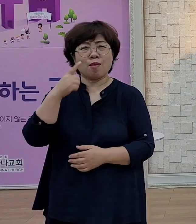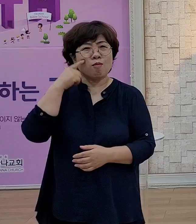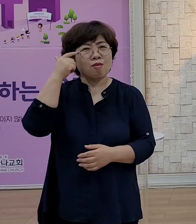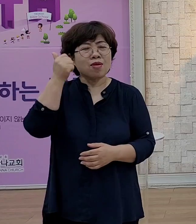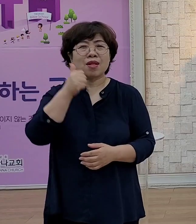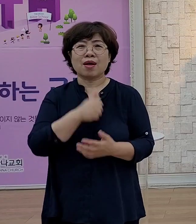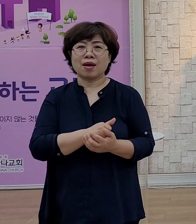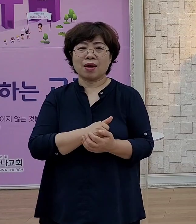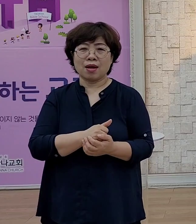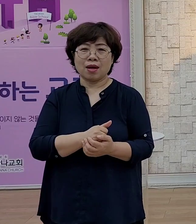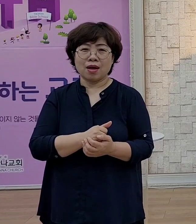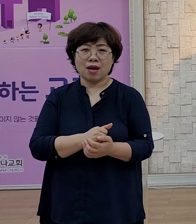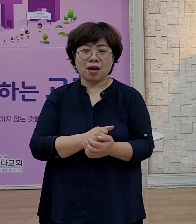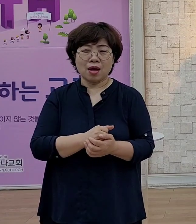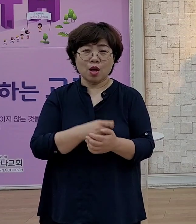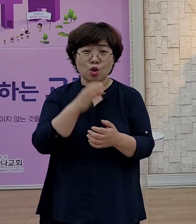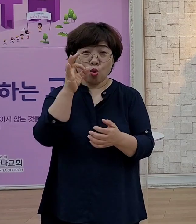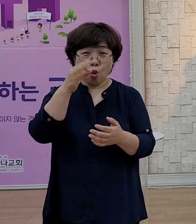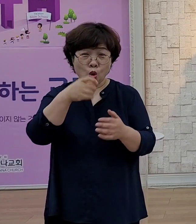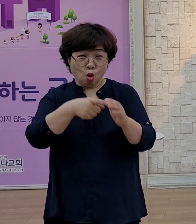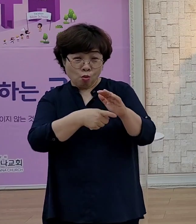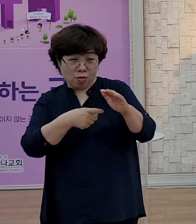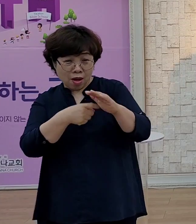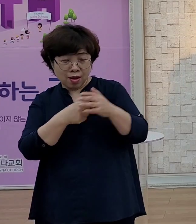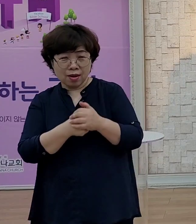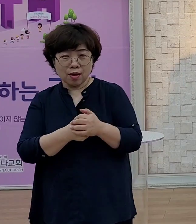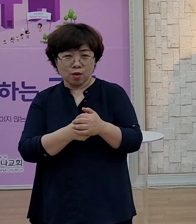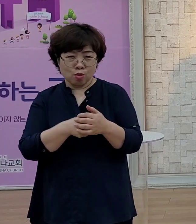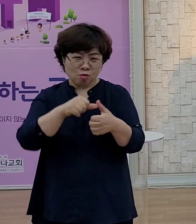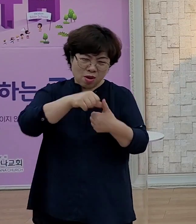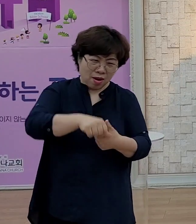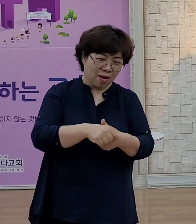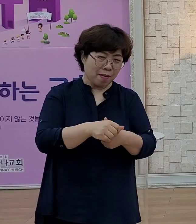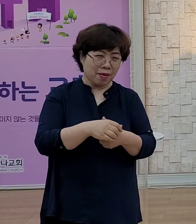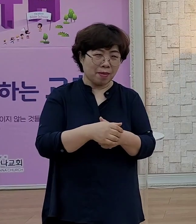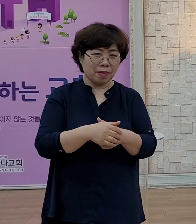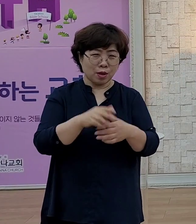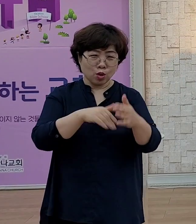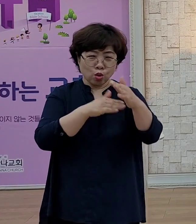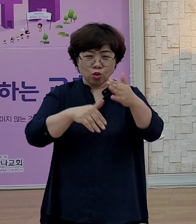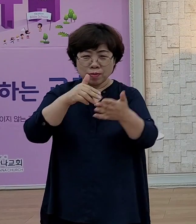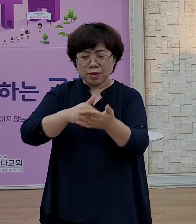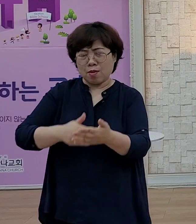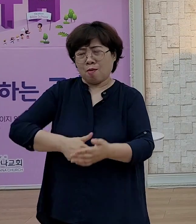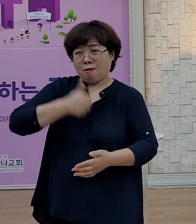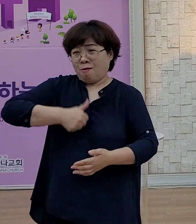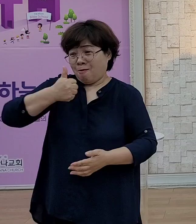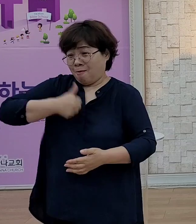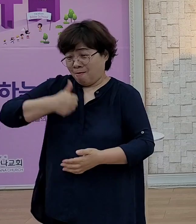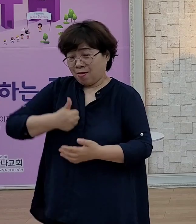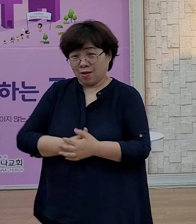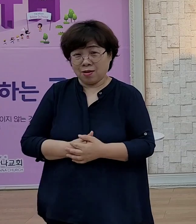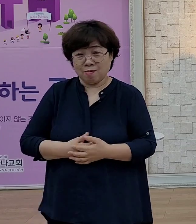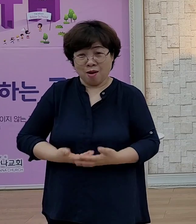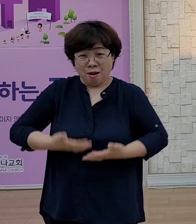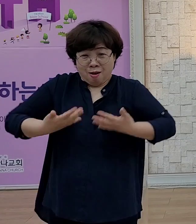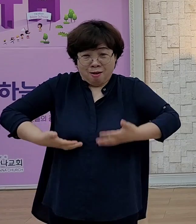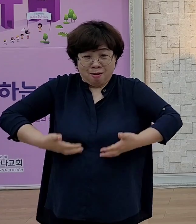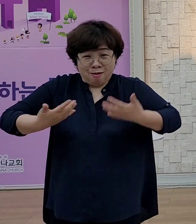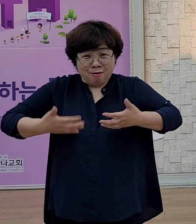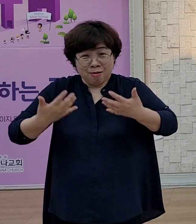목사가 뭐 횡령을 하고 또 간음을 하고 막 이러잖아요. 또 막 그런 일 하면